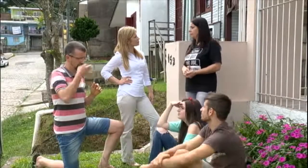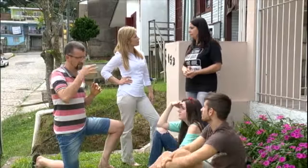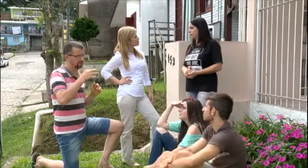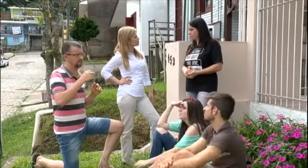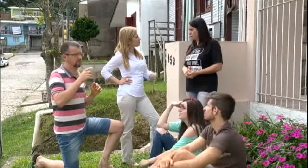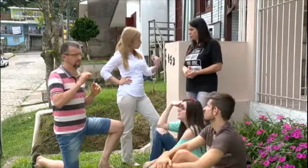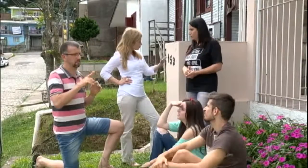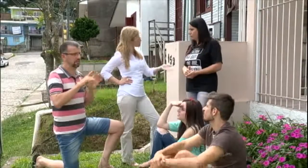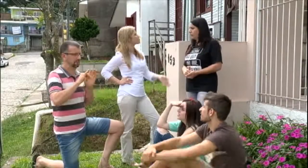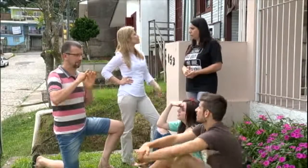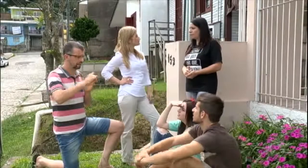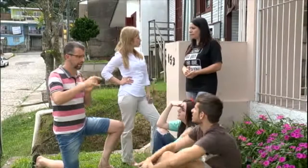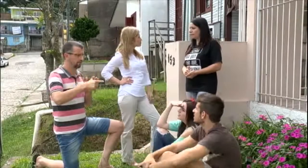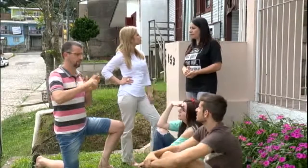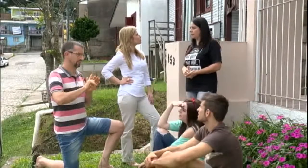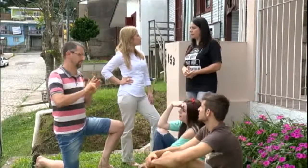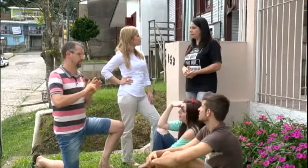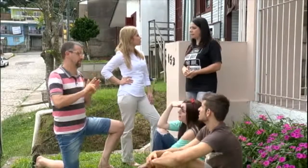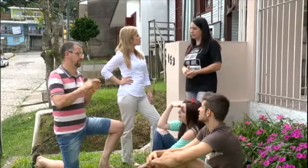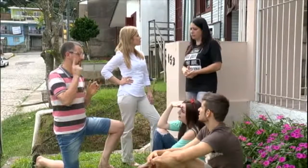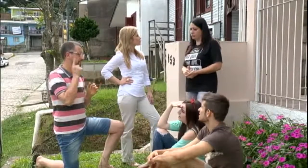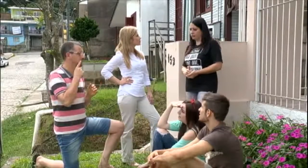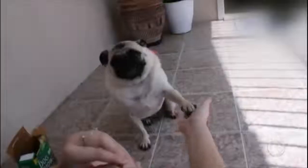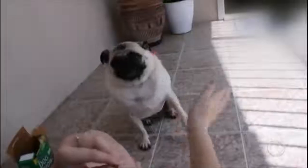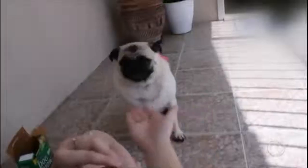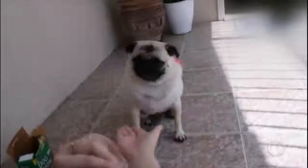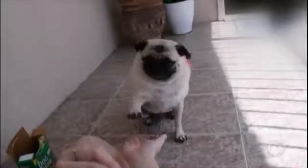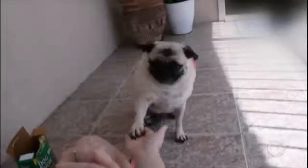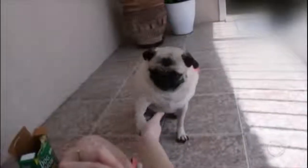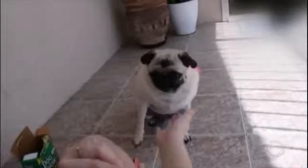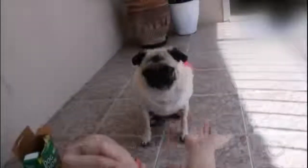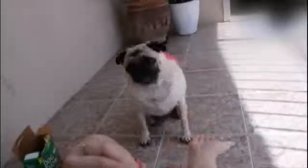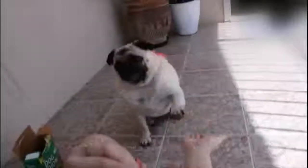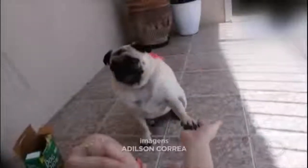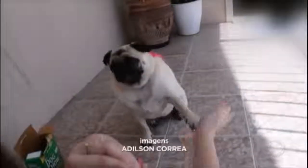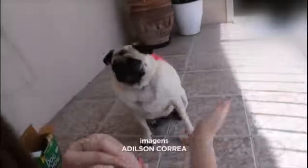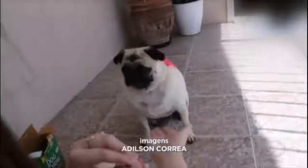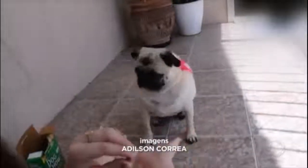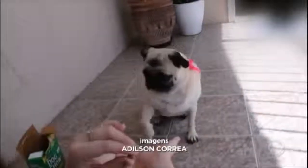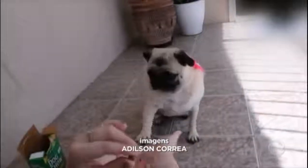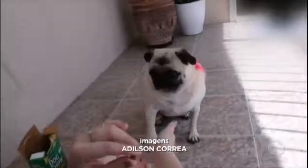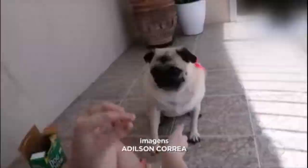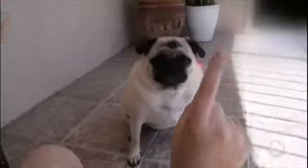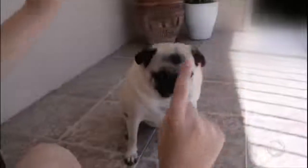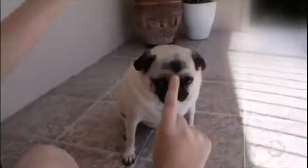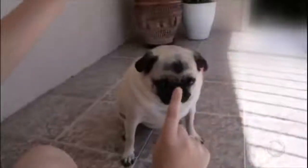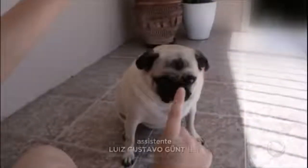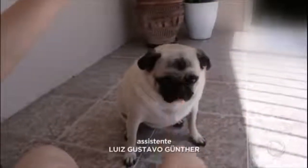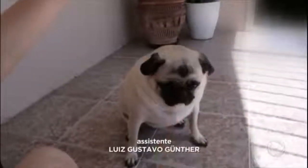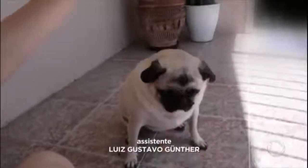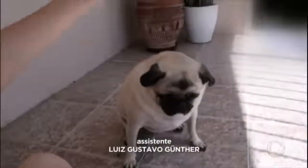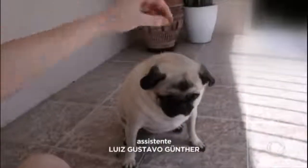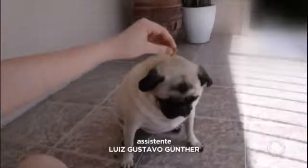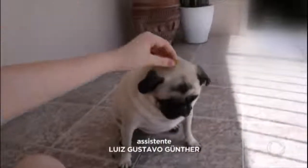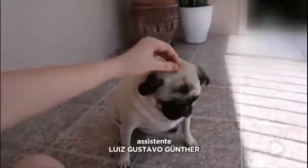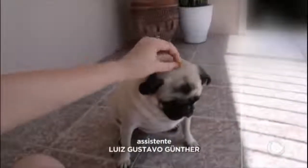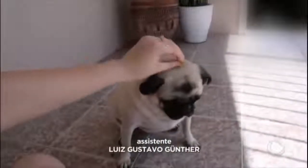avisar que ele é surdo, acontece essa interação, né? Bela ajuda a dar voz para a família dela e ao